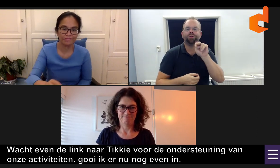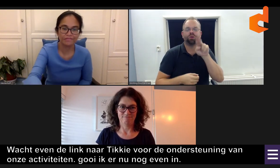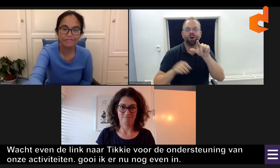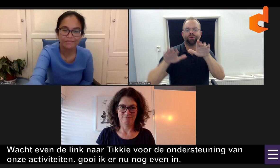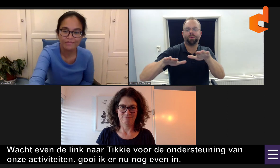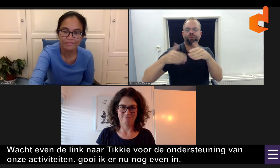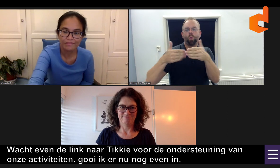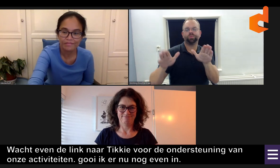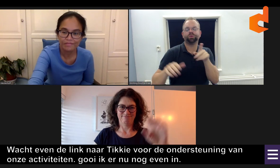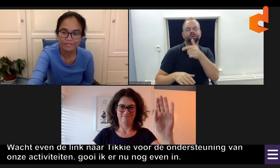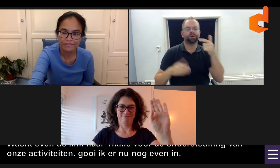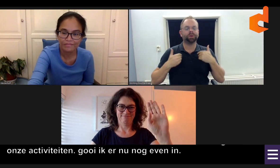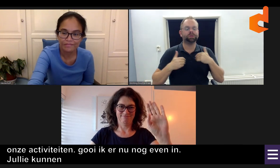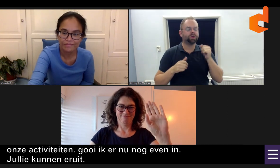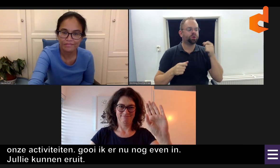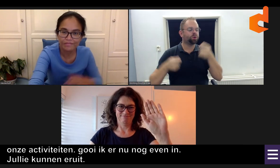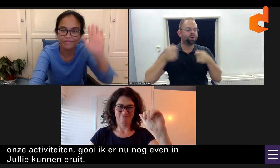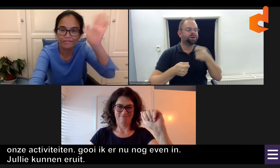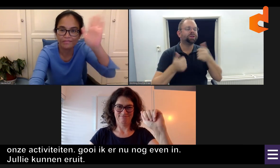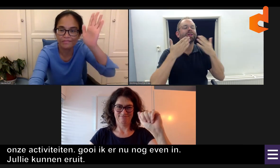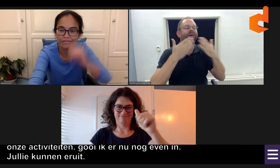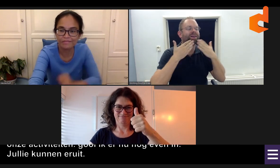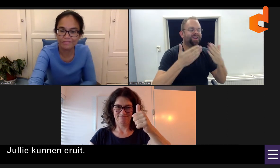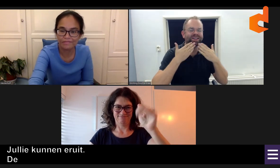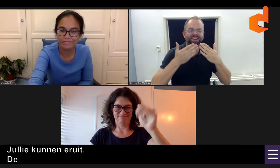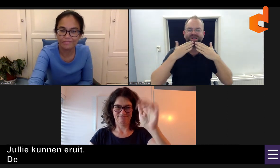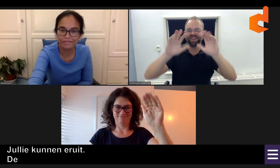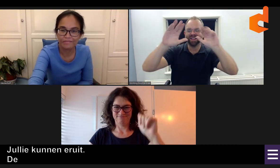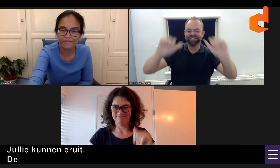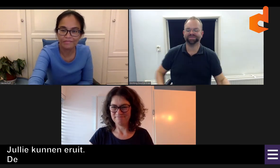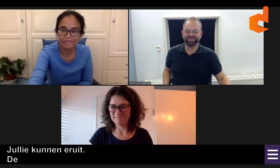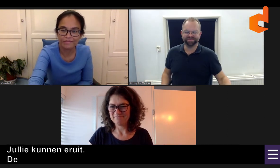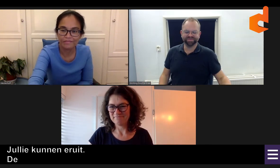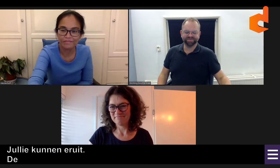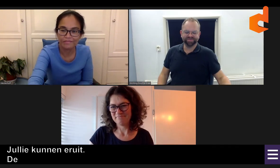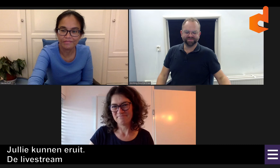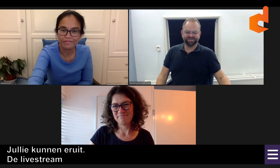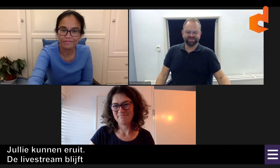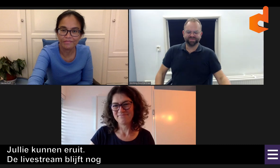Jullie kunnen eruit. De livestream blijft nog eventjes open, zodat mensen nog kunnen doneren. Dank jullie wel allemaal.